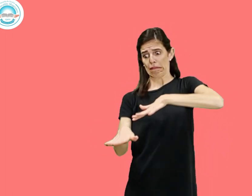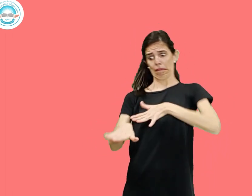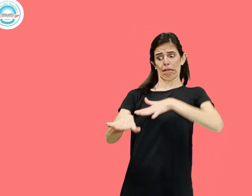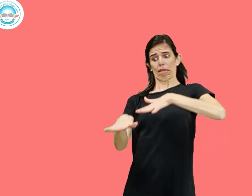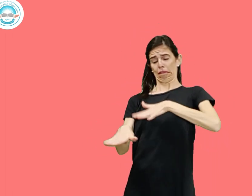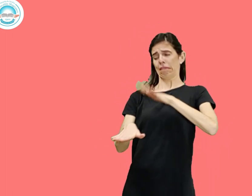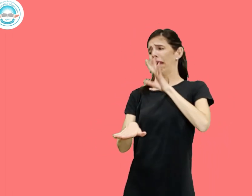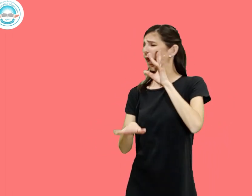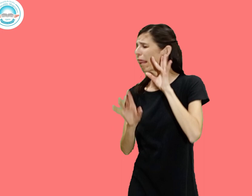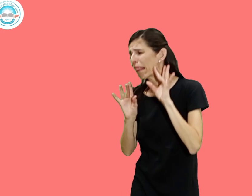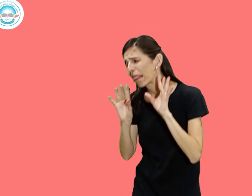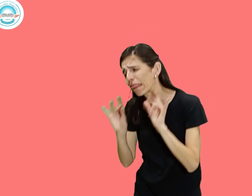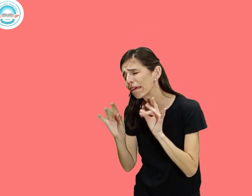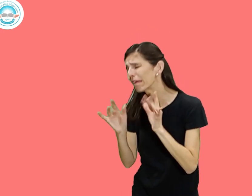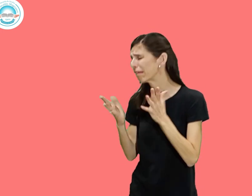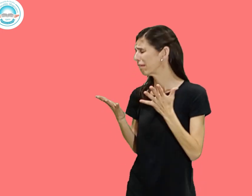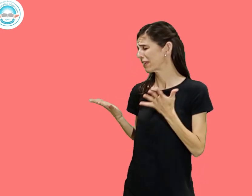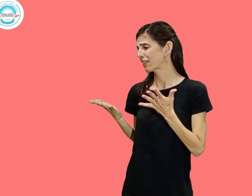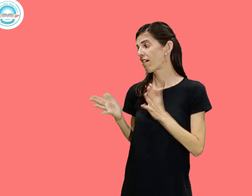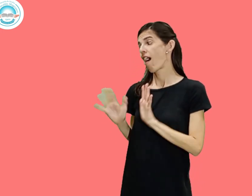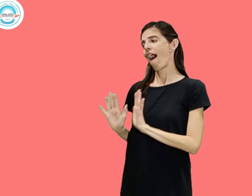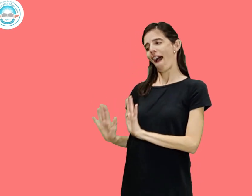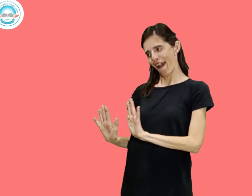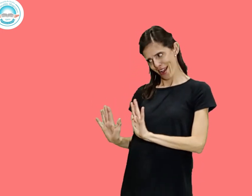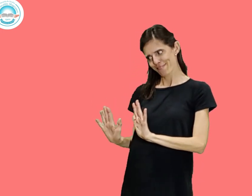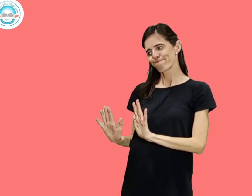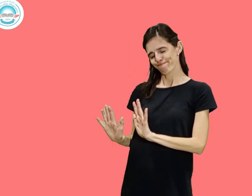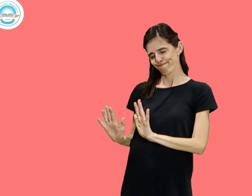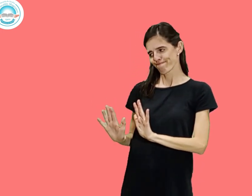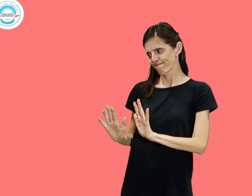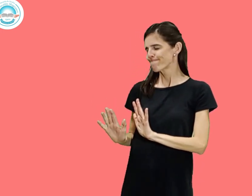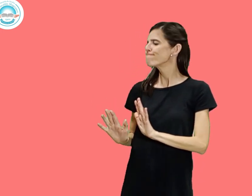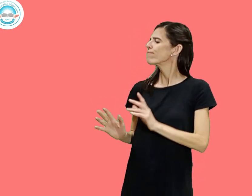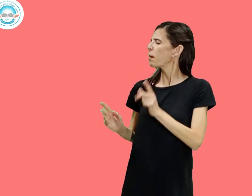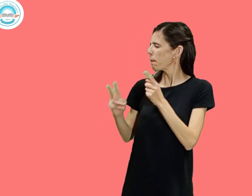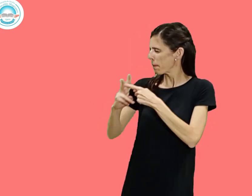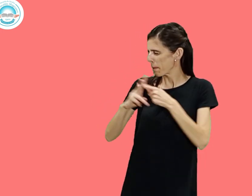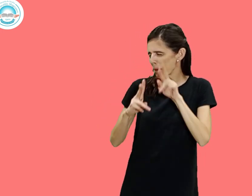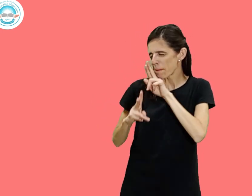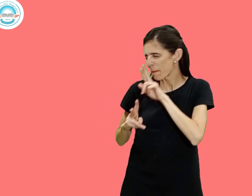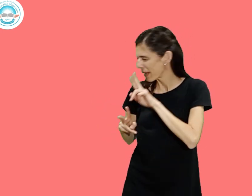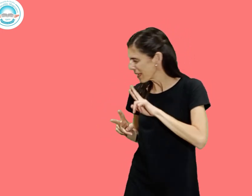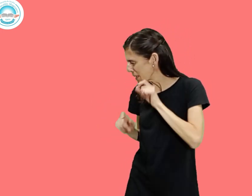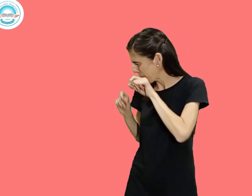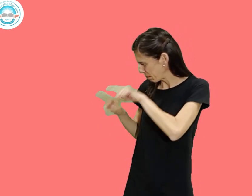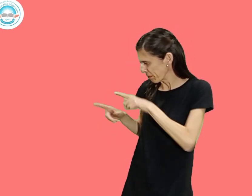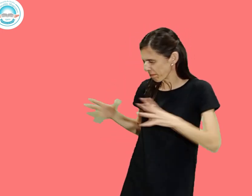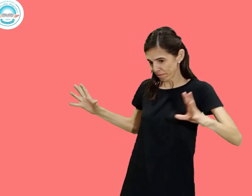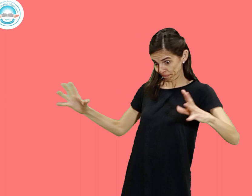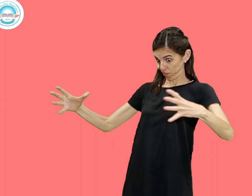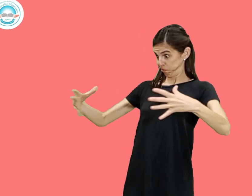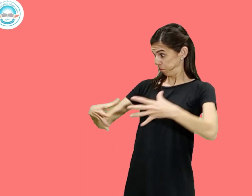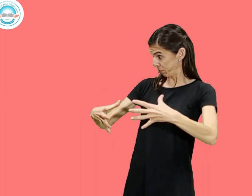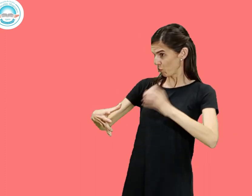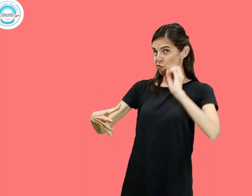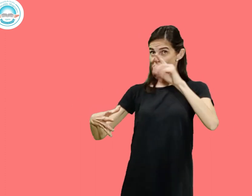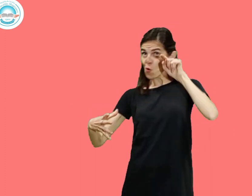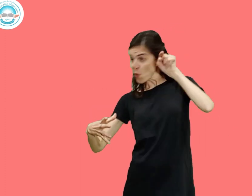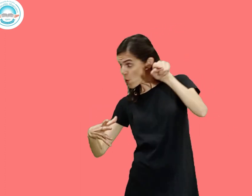patineta es más difícil mantener el equilibrio y además si te compras patines vas a